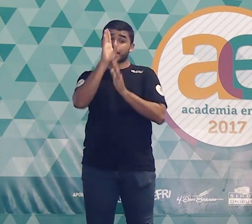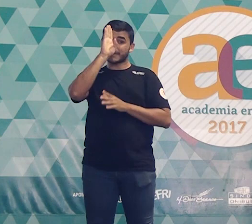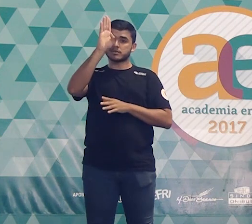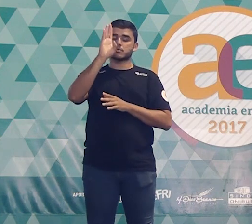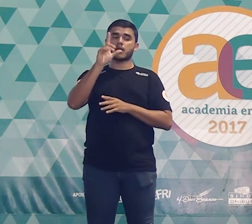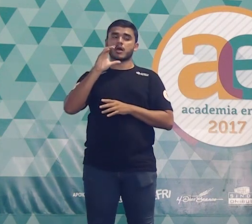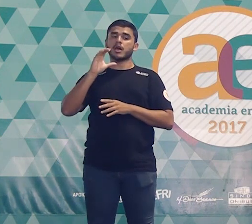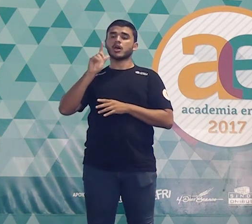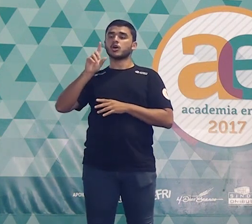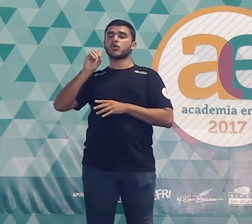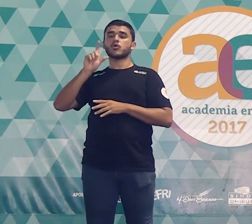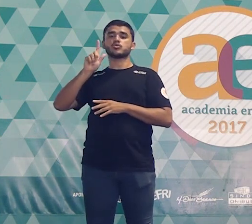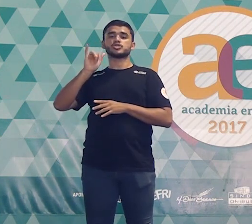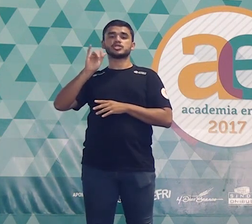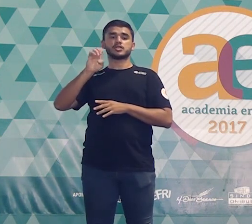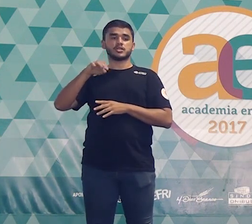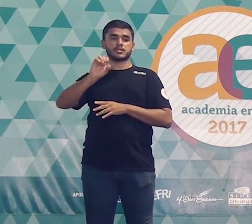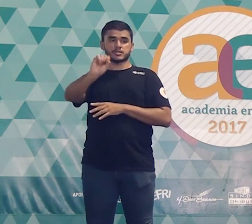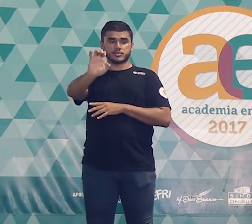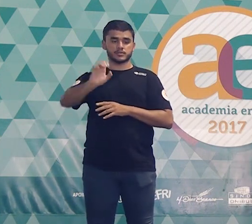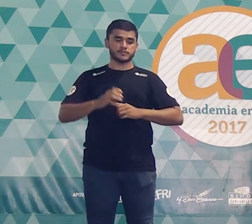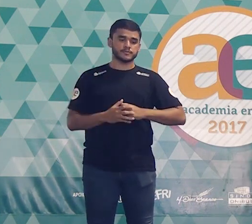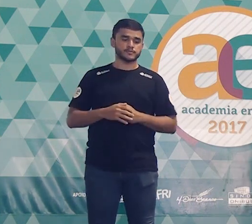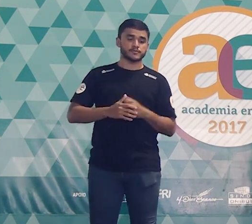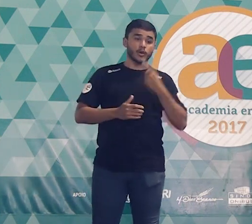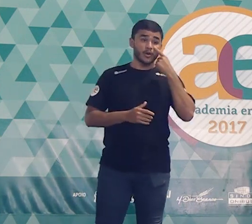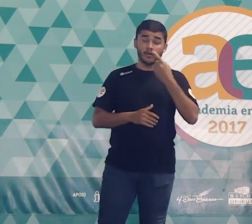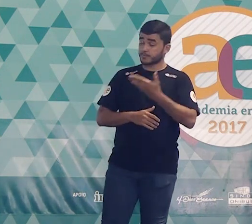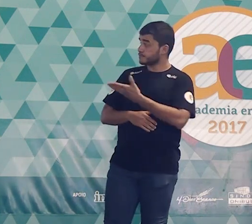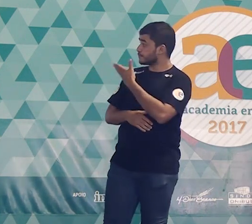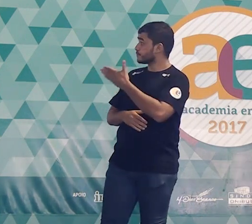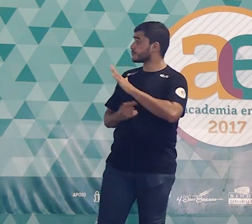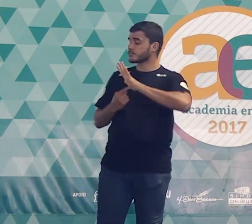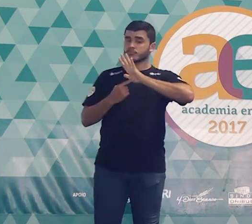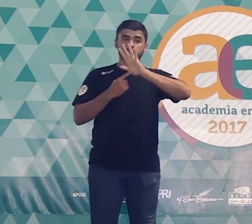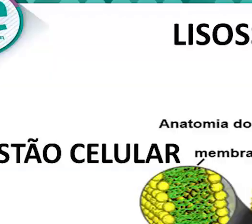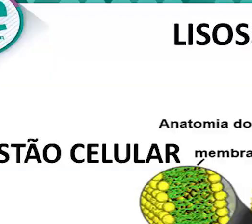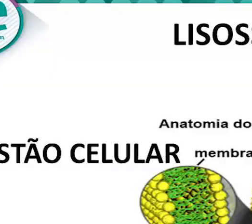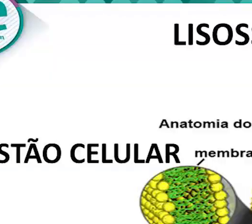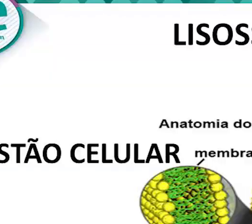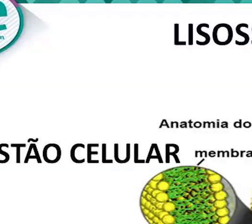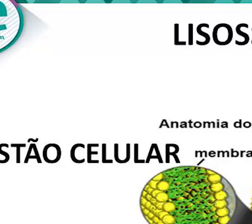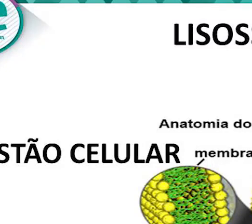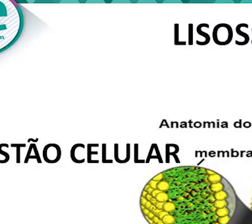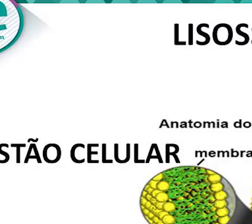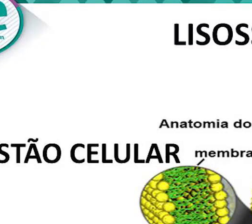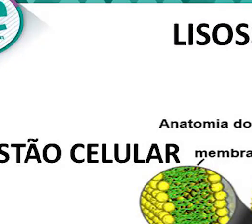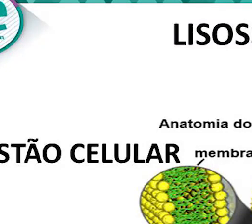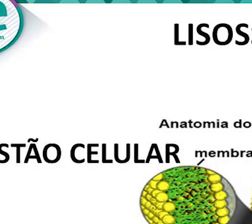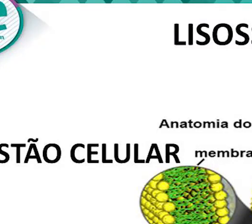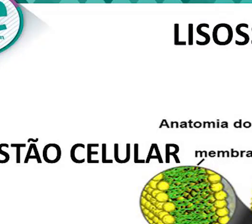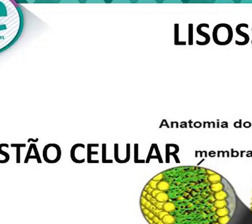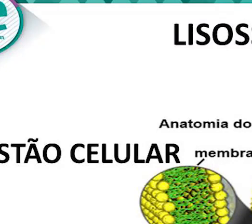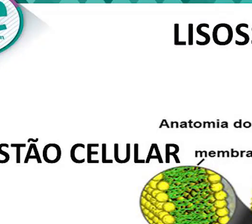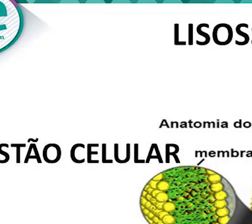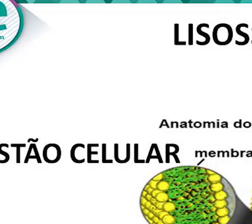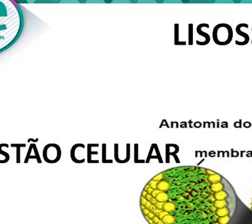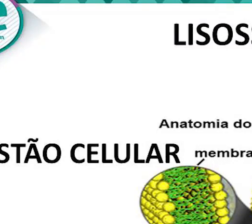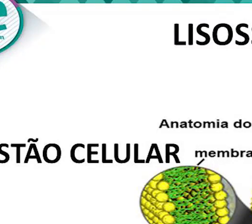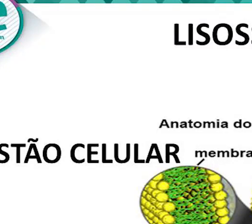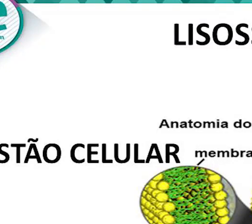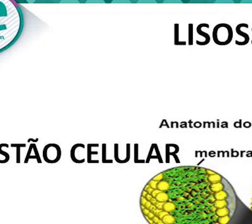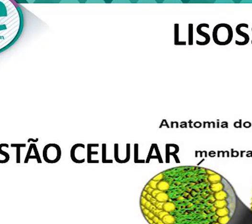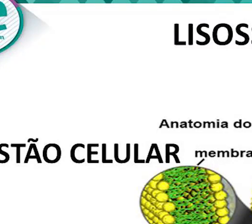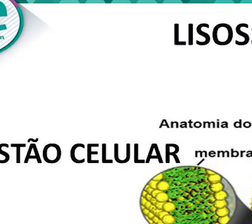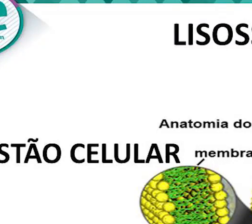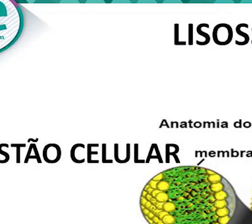complexo de Golgi, tá? Olha o lisossomo aí. Esse é o filho do complexo de Golgi com o rugoso. O rugoso fabrica